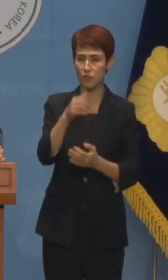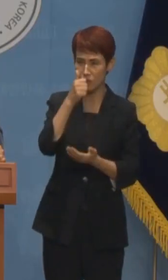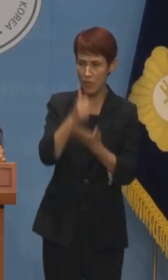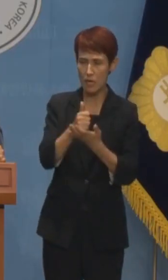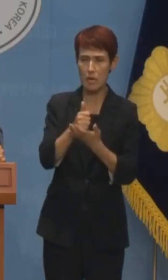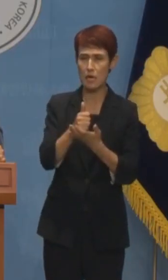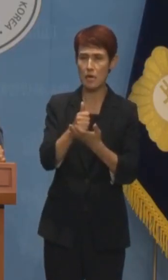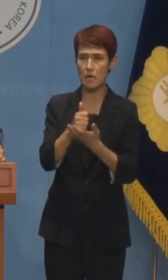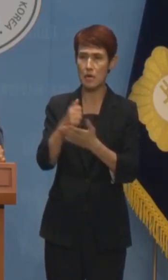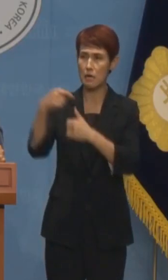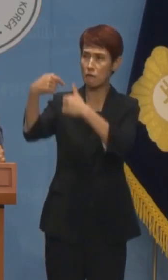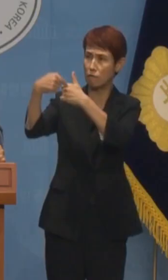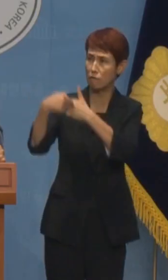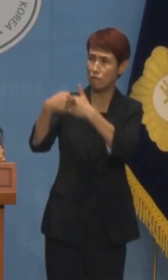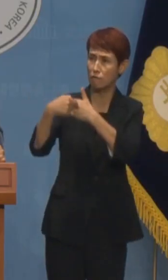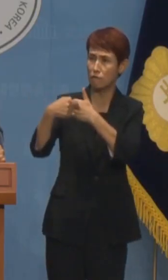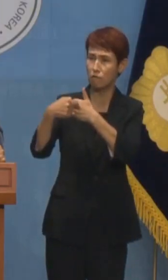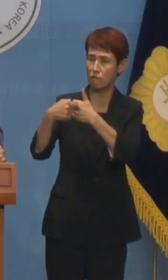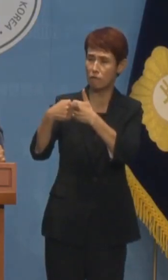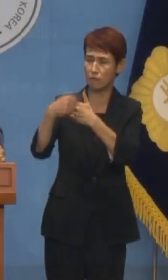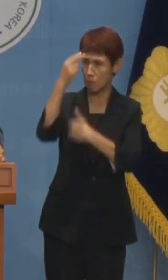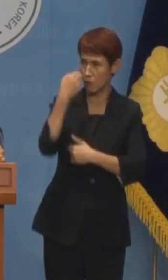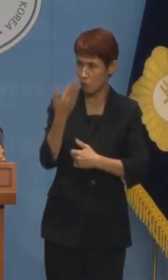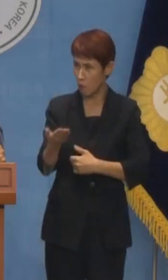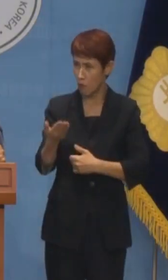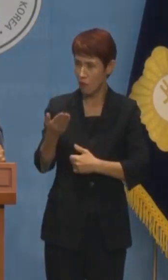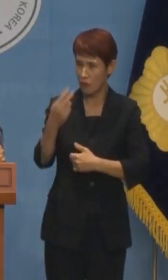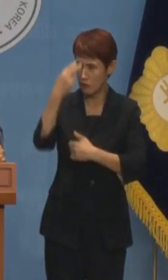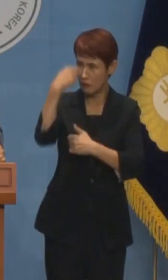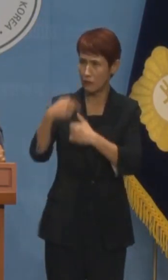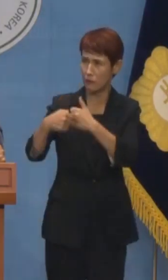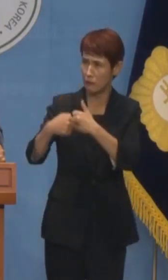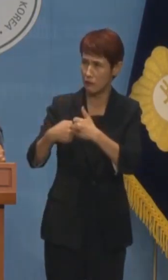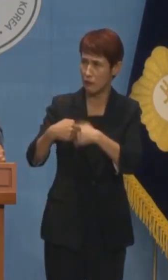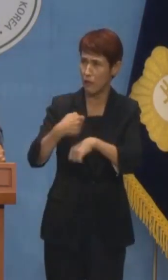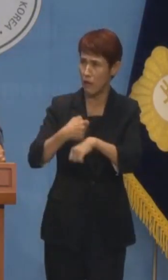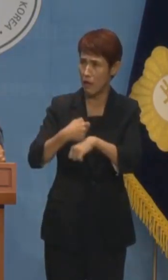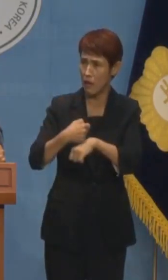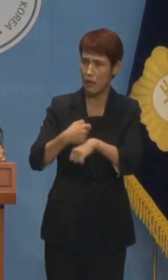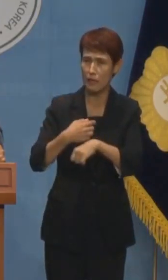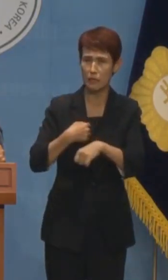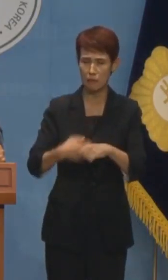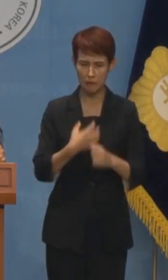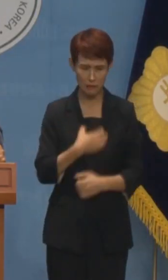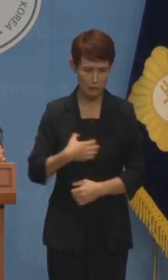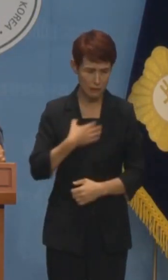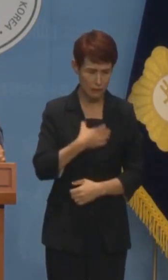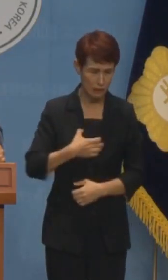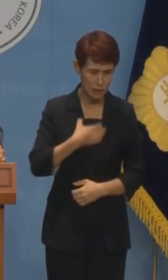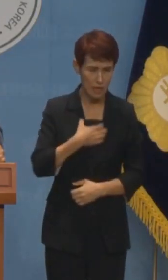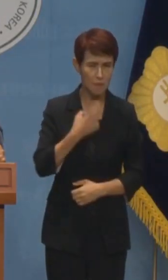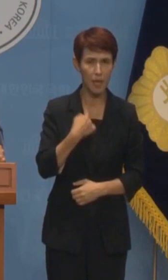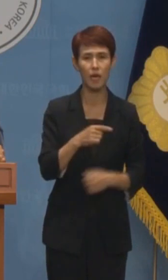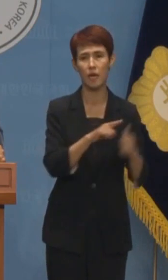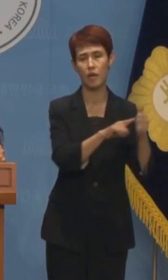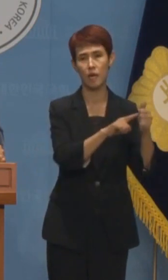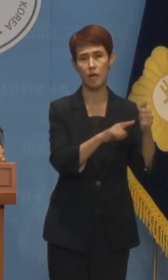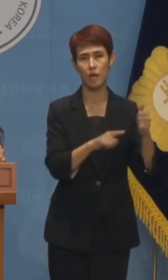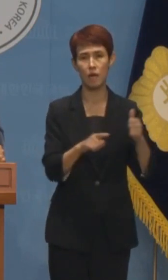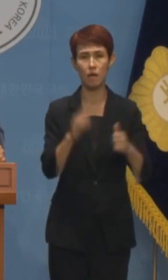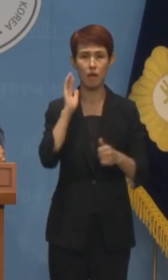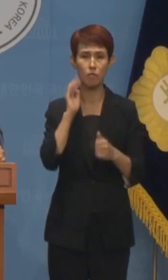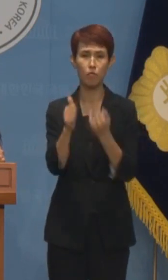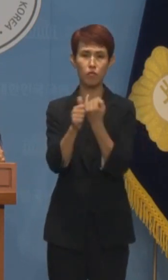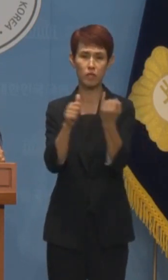수뇌부로부터 강요받으면서 오랜 시간 신적 고통을 호소해 왔다고 합니다. 김건희